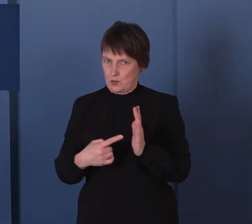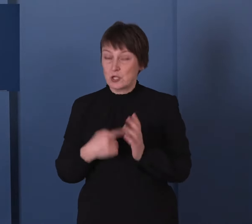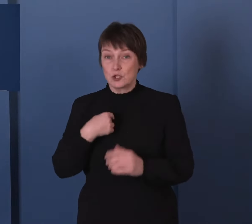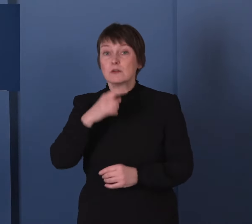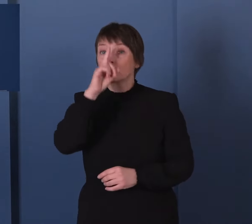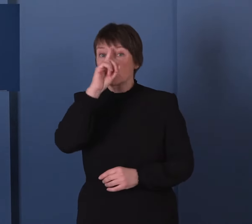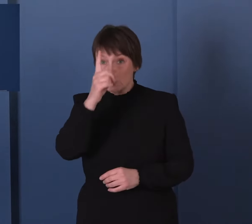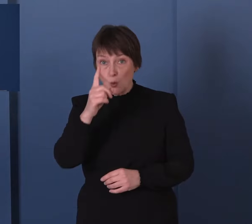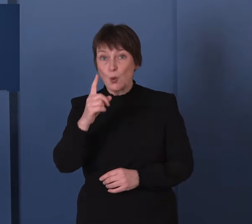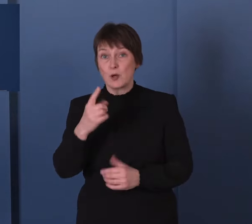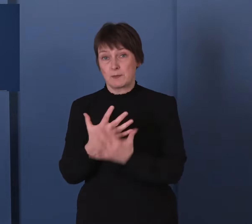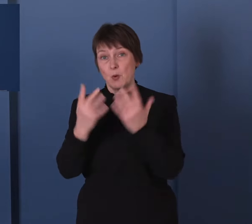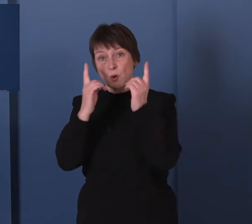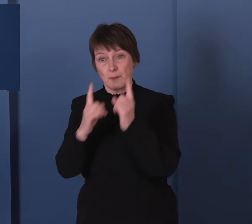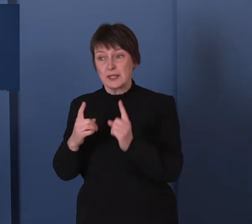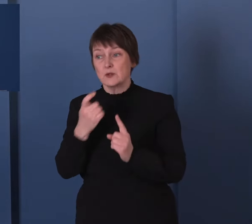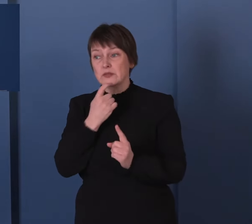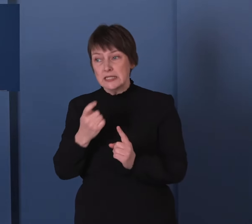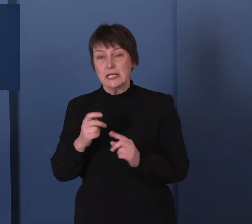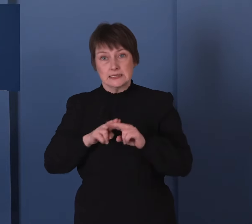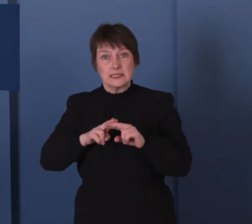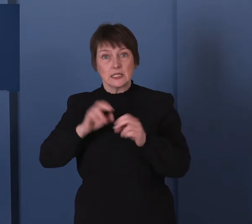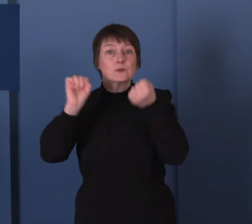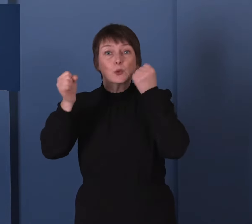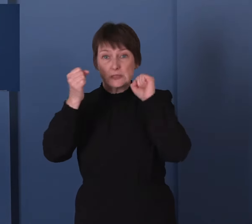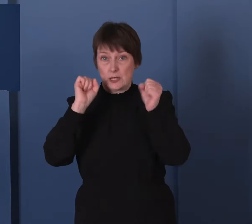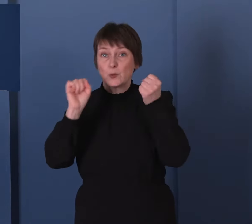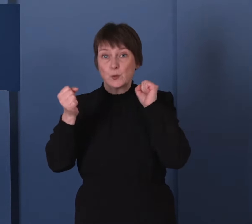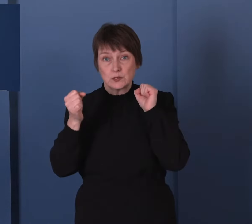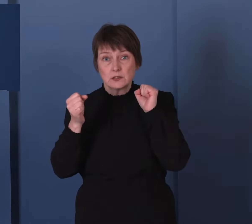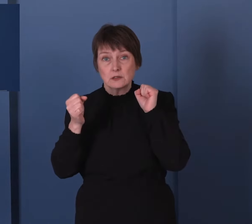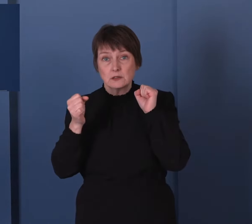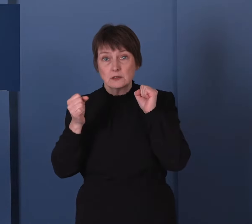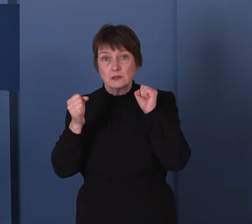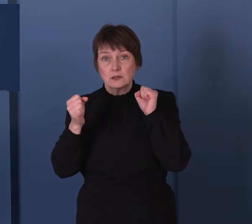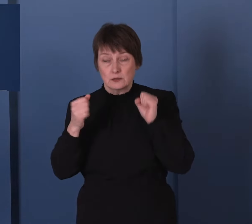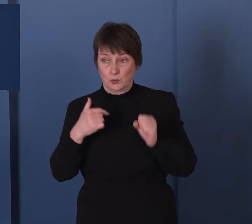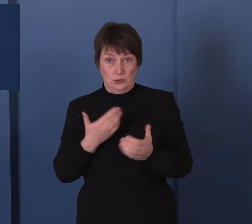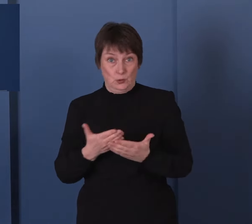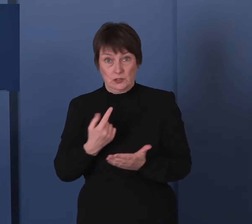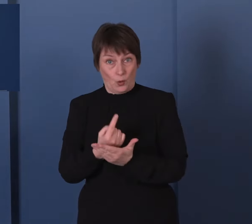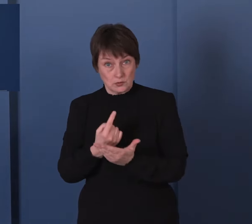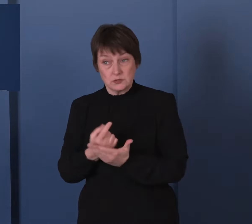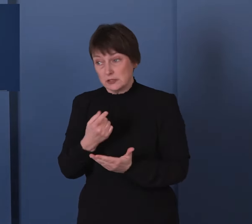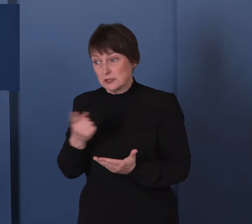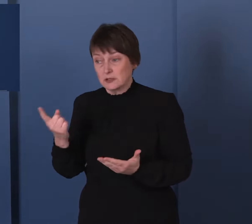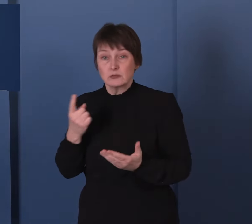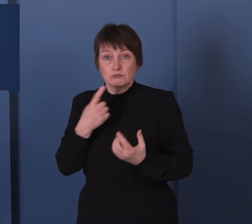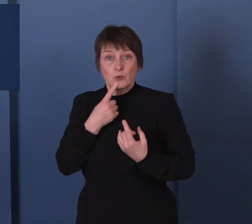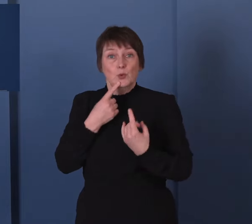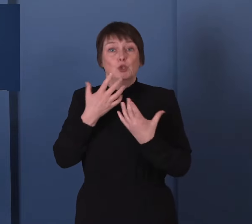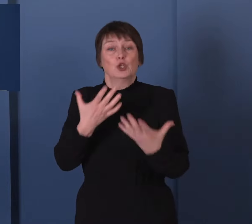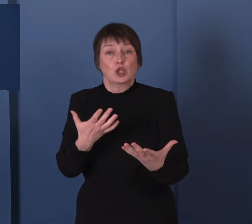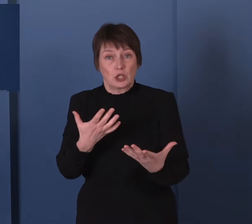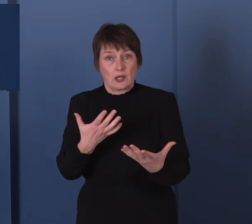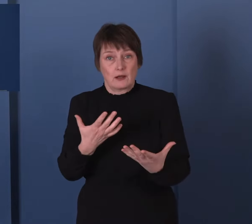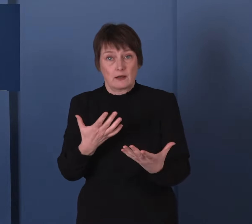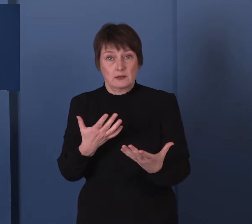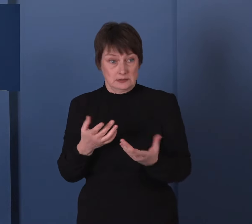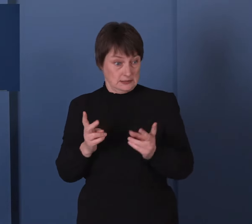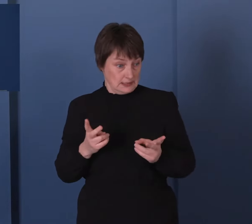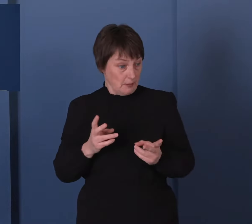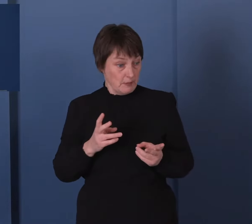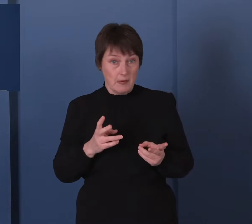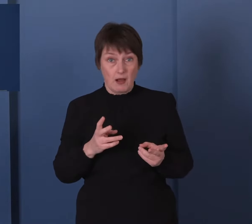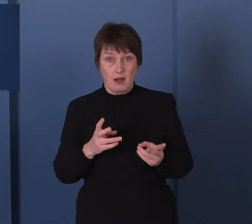frustrationen med detta. Jag förstår den fullt ut. Så jag tycker inte det är konstigt att man ventilerar den sortens diskussion. Det hade vi gjort i Sverige också, tror jag, om